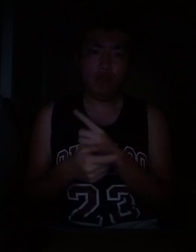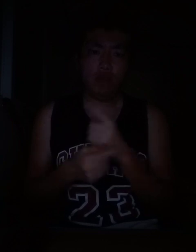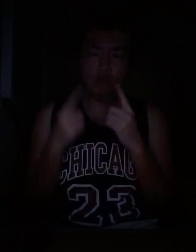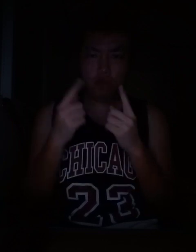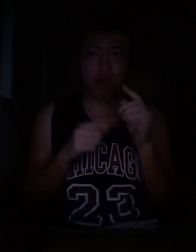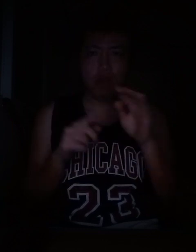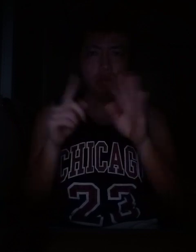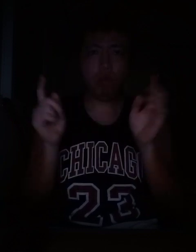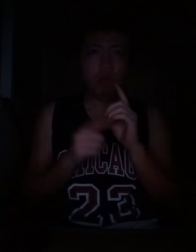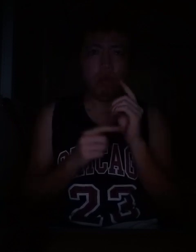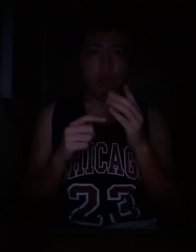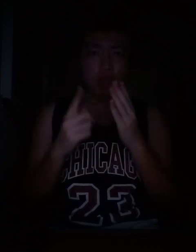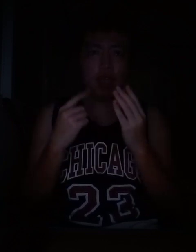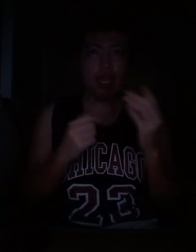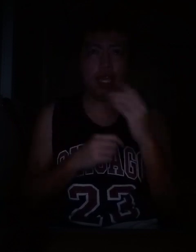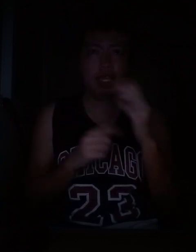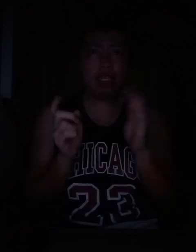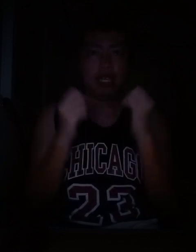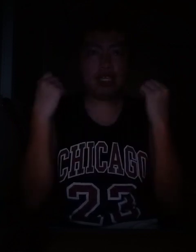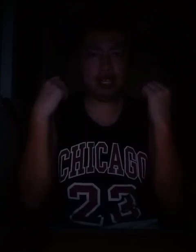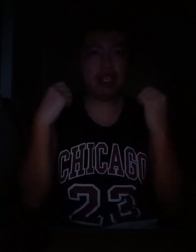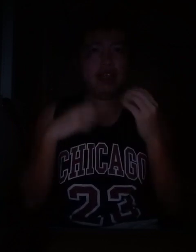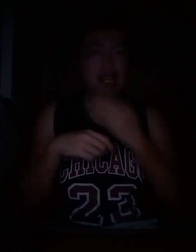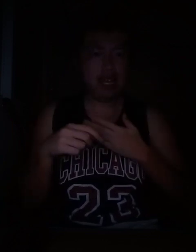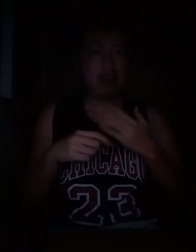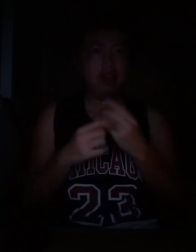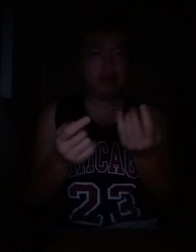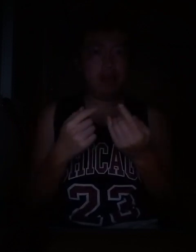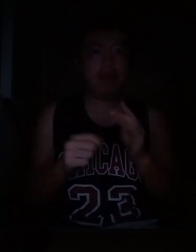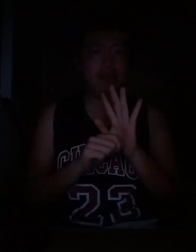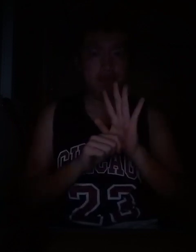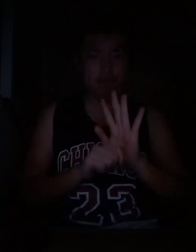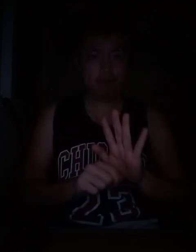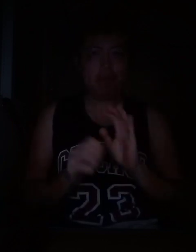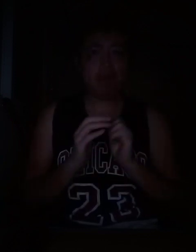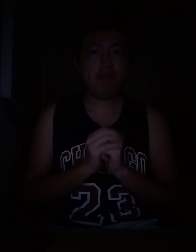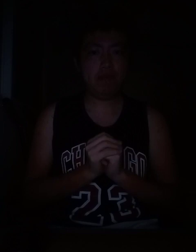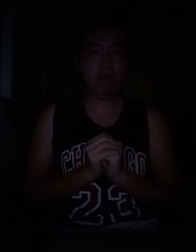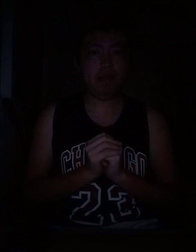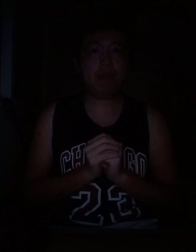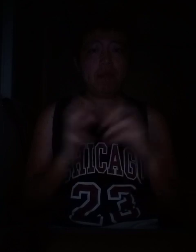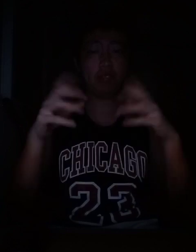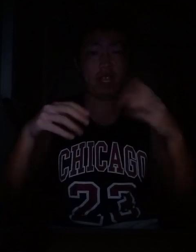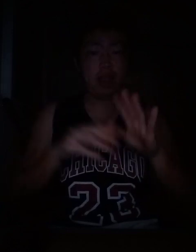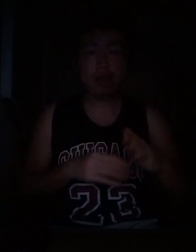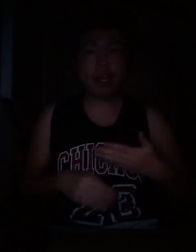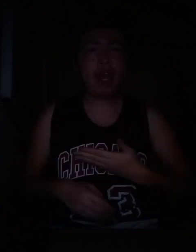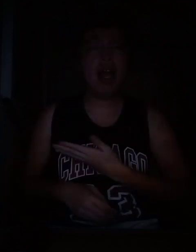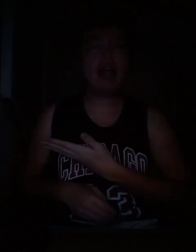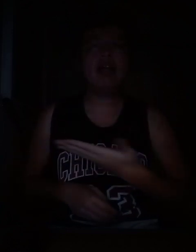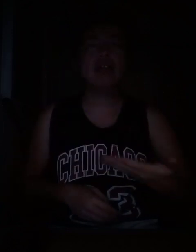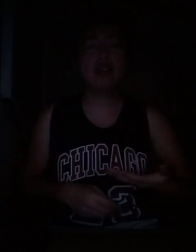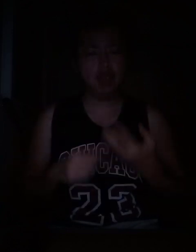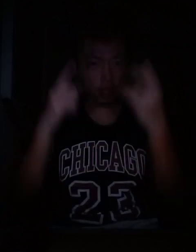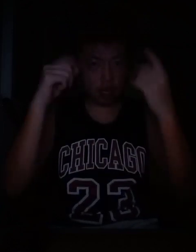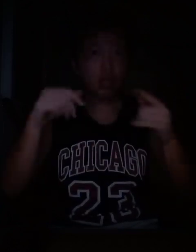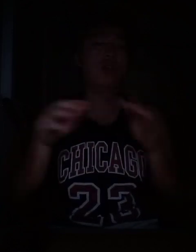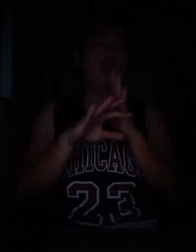성원을 보내준다고 해 든든한 마음을 가지고 돌아왔다고 밝혔습니다. 바르게 살기 운동 회원들은 대회가 끝난 뒤